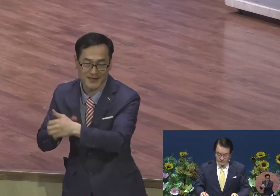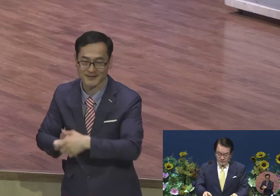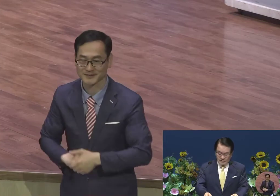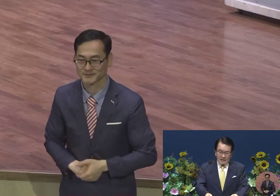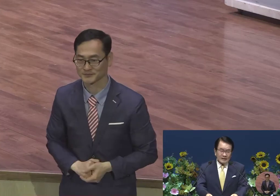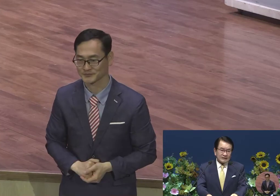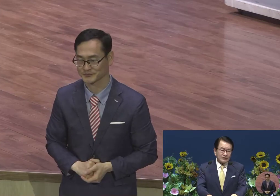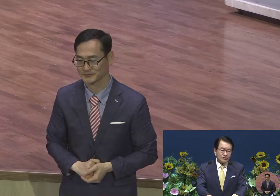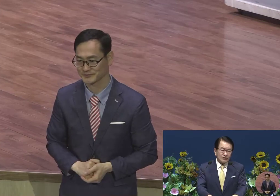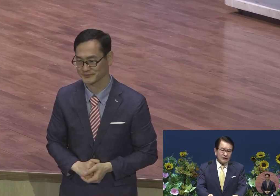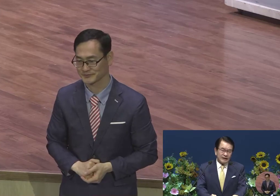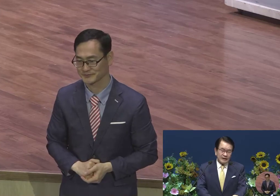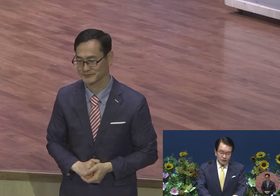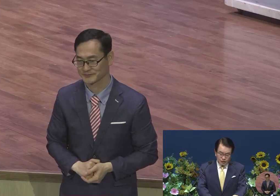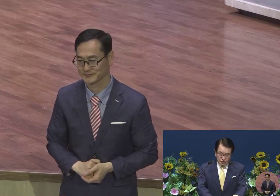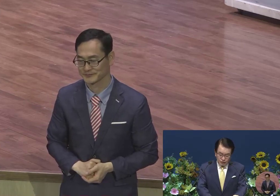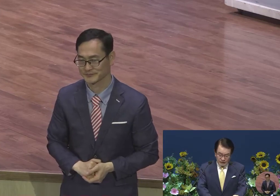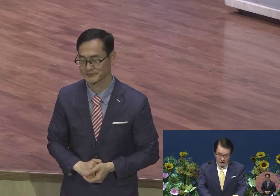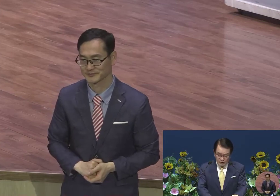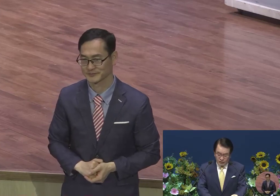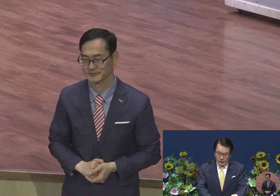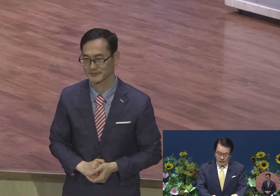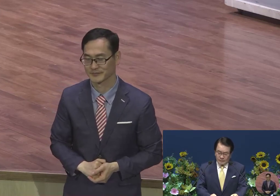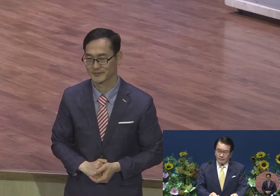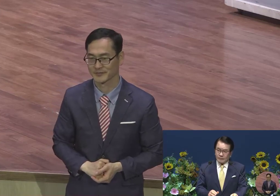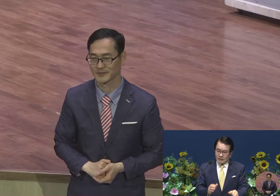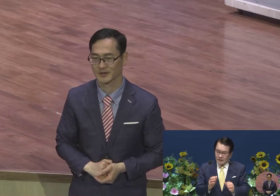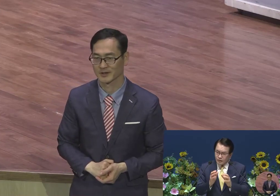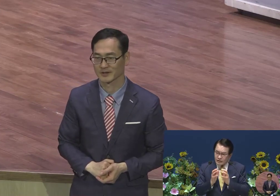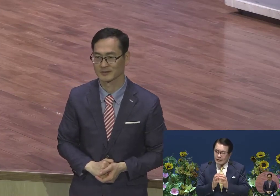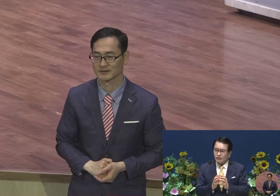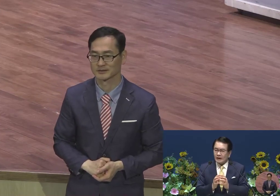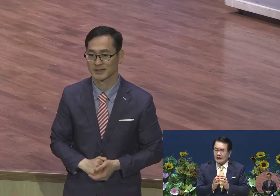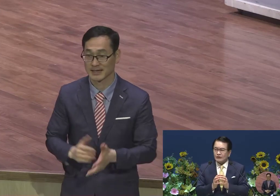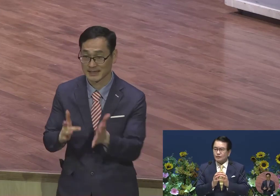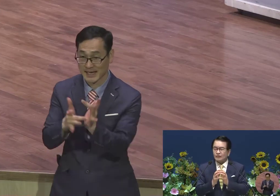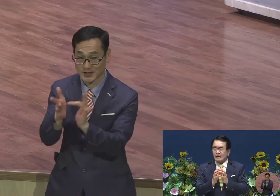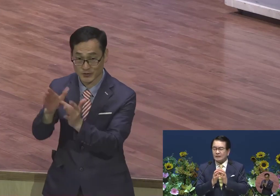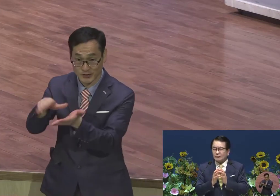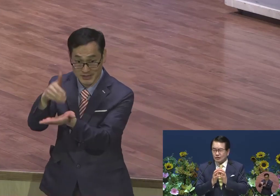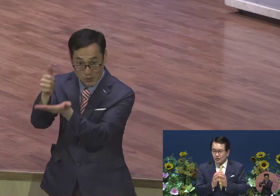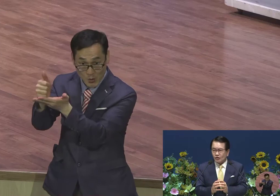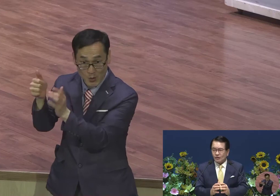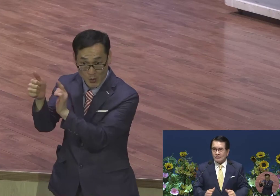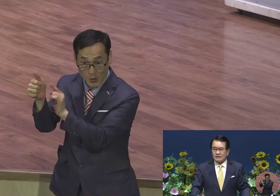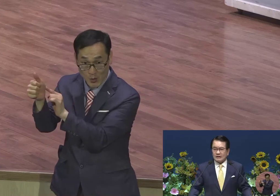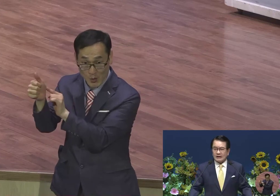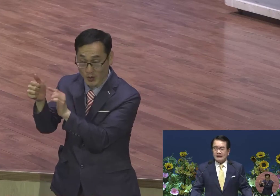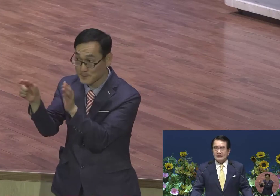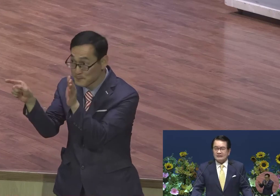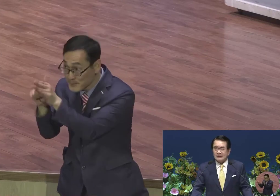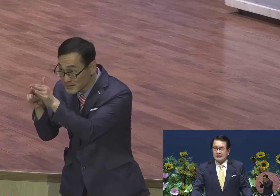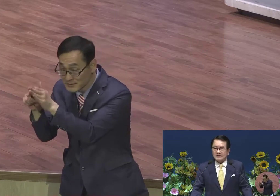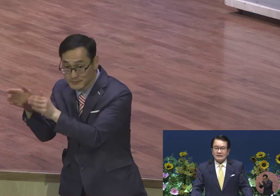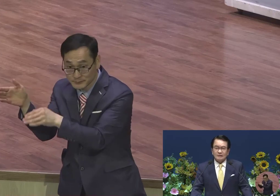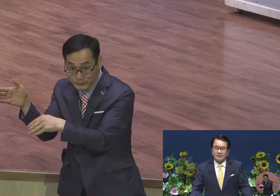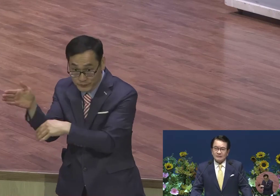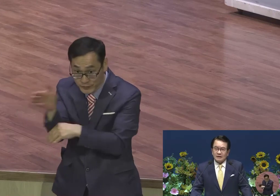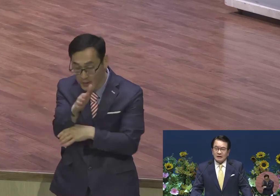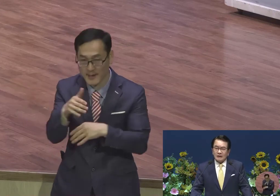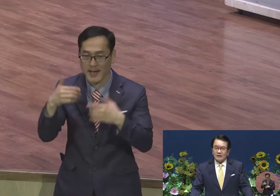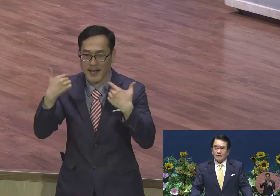새 가족들이 예수 그리스도 그분 때문에 예수 믿고 난 이후로 항상